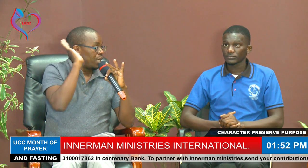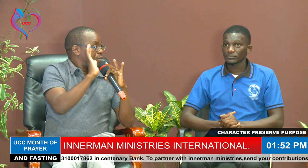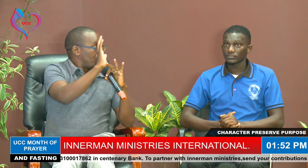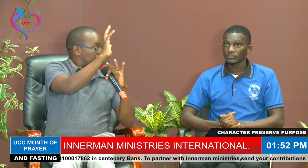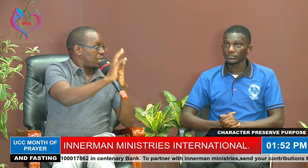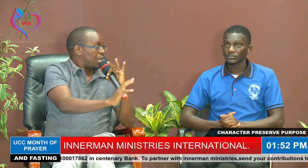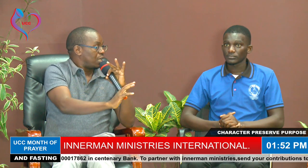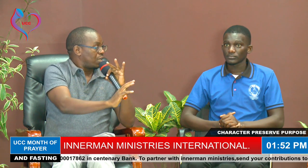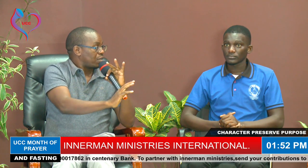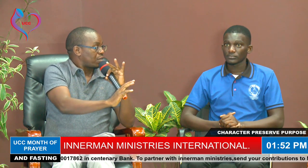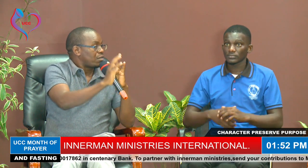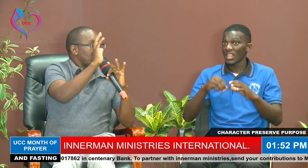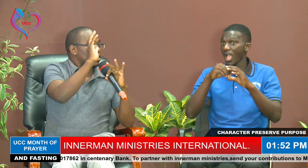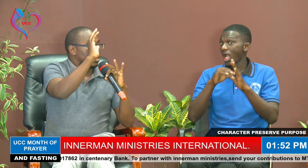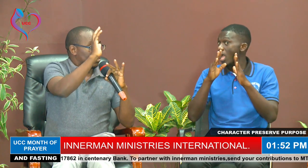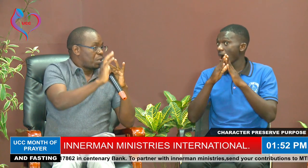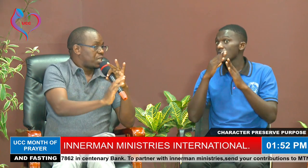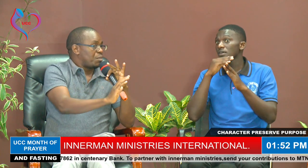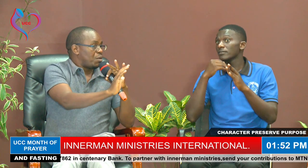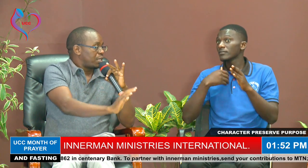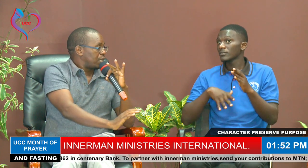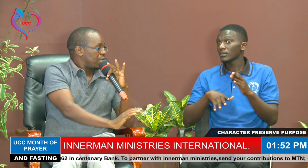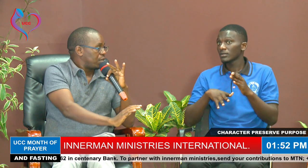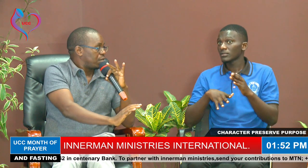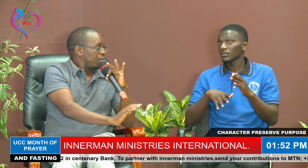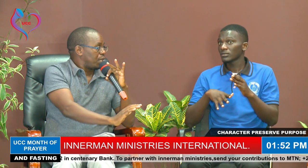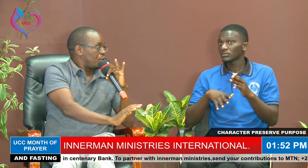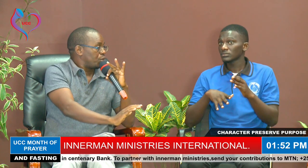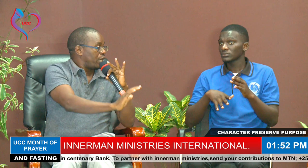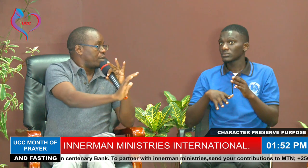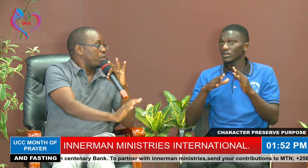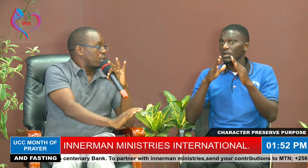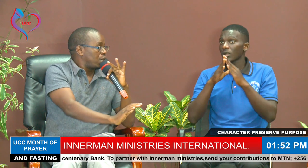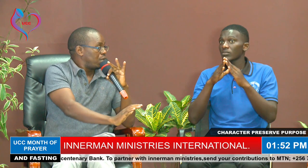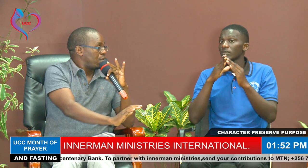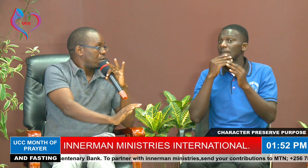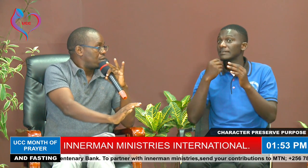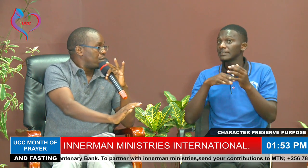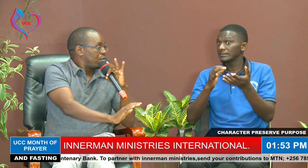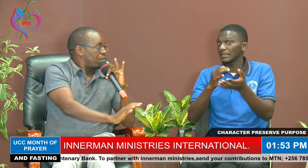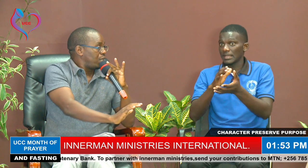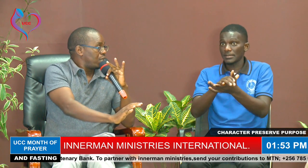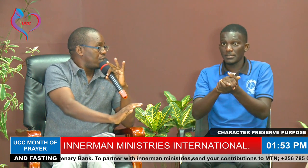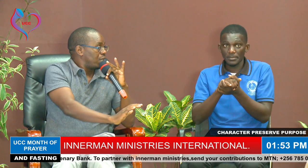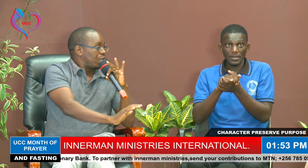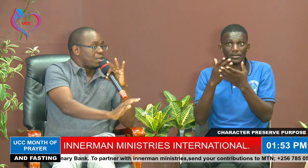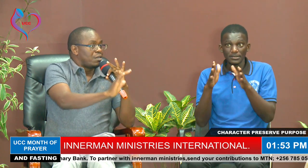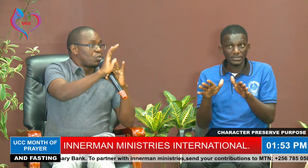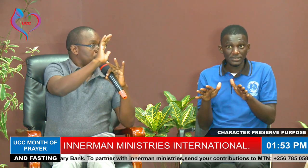onengira mu nyumba ya kitanga nyumba ya tata mu nyumba ya kitanga mena wasiza mulabira omuchala ne muwasa esebo mu nyumba